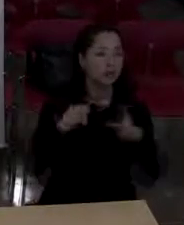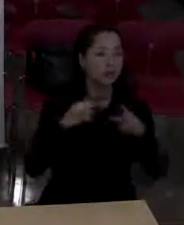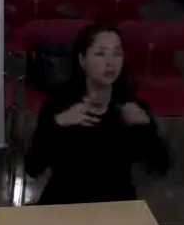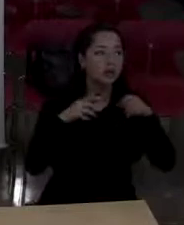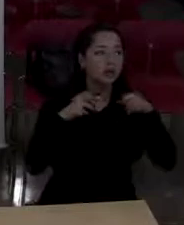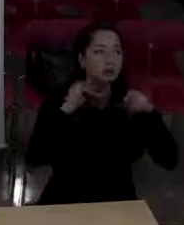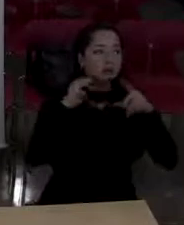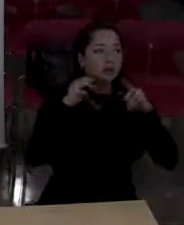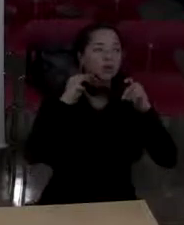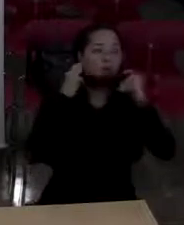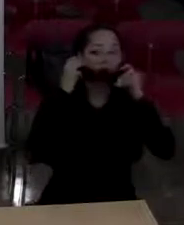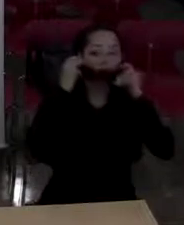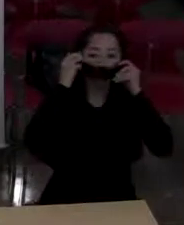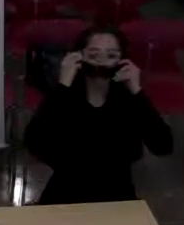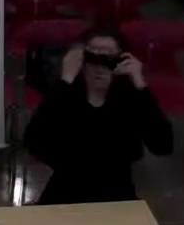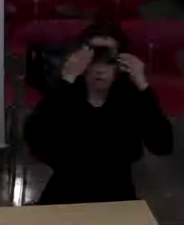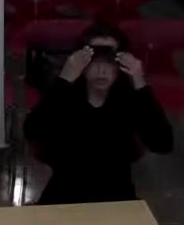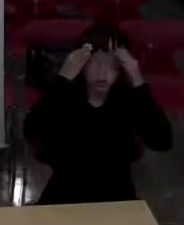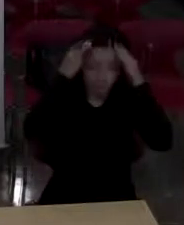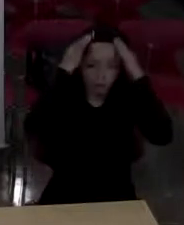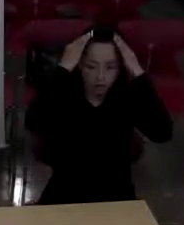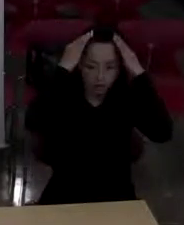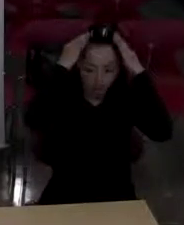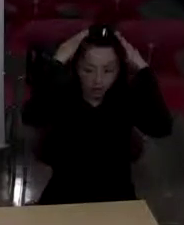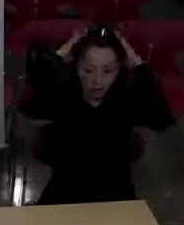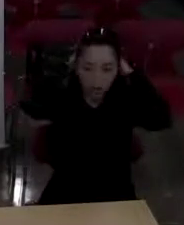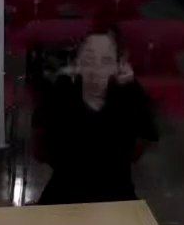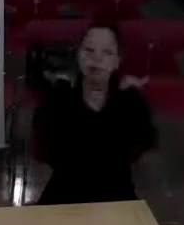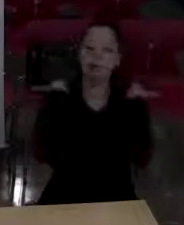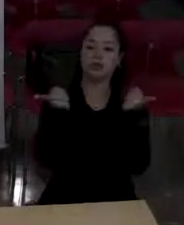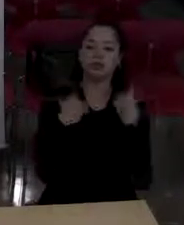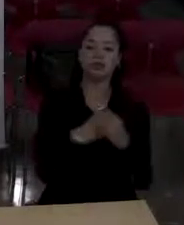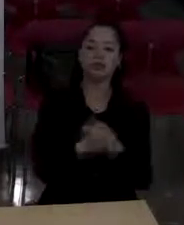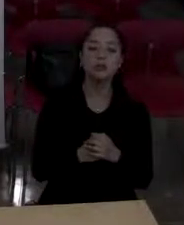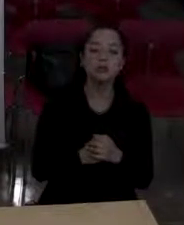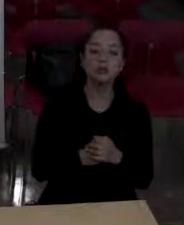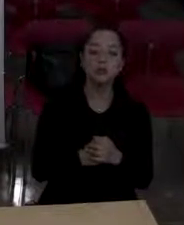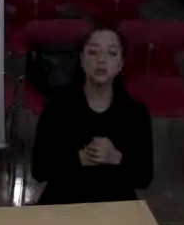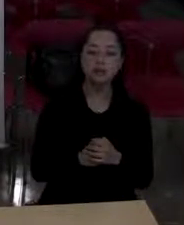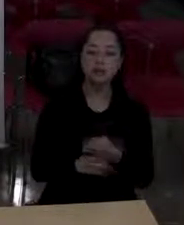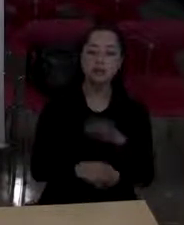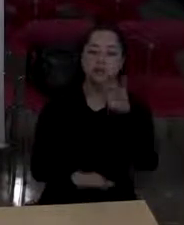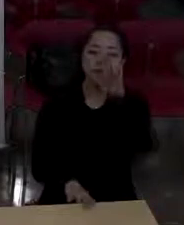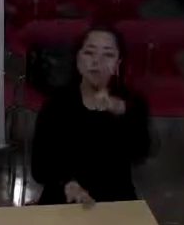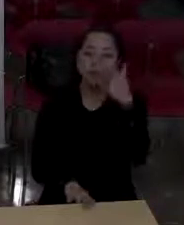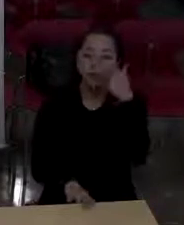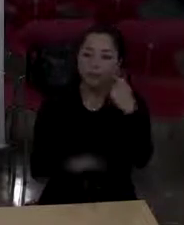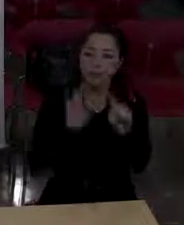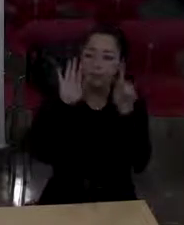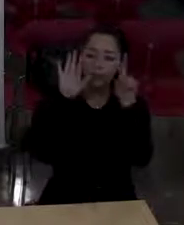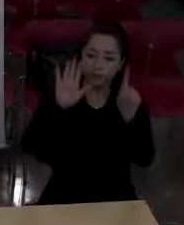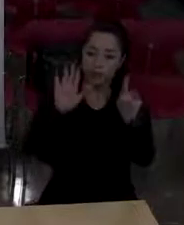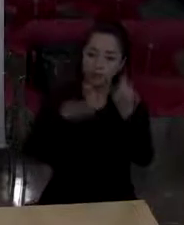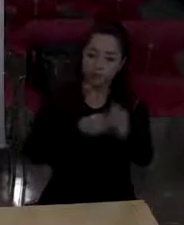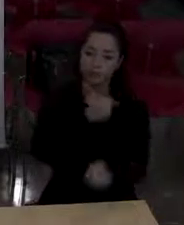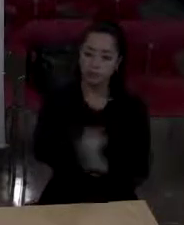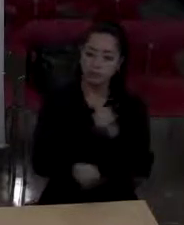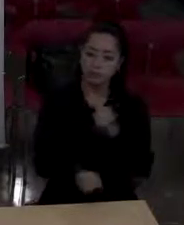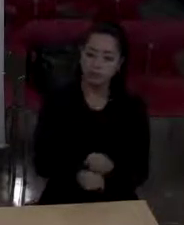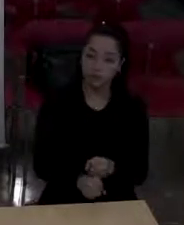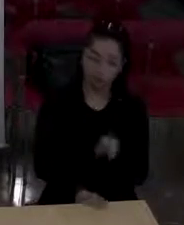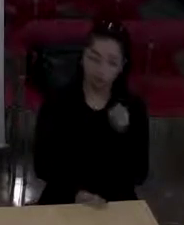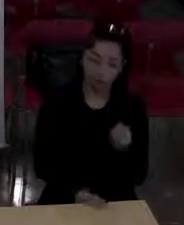Terminada pues los 6 años y pues si de pronto todavía está en el hogar, es importante determinar que los niños